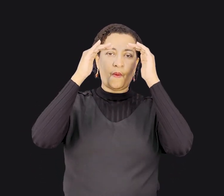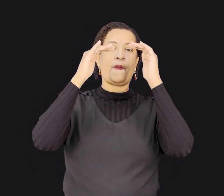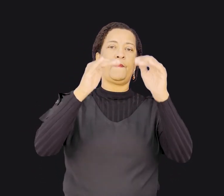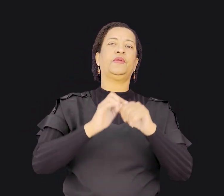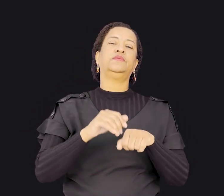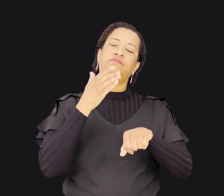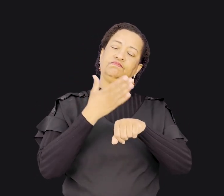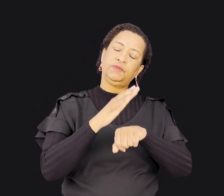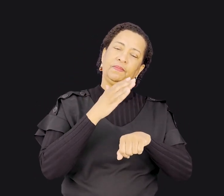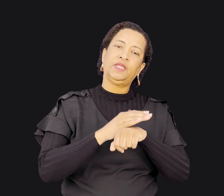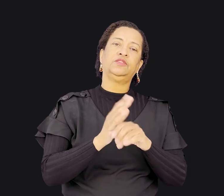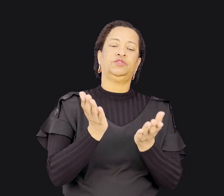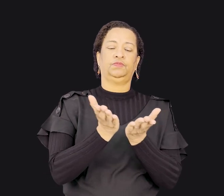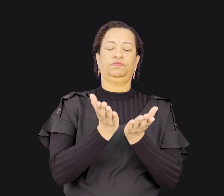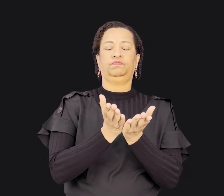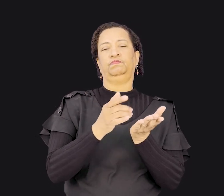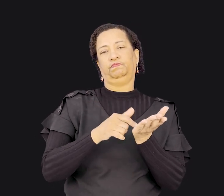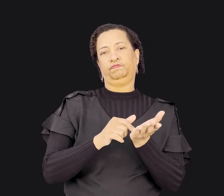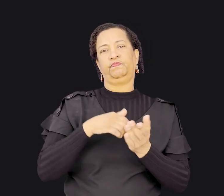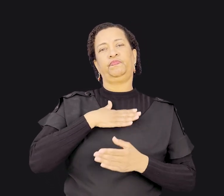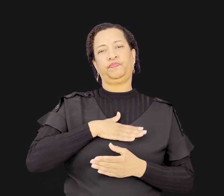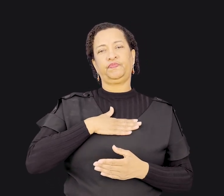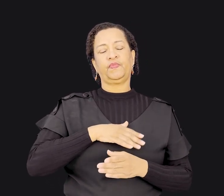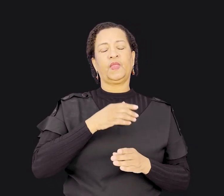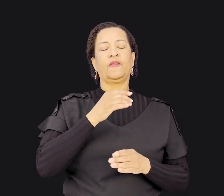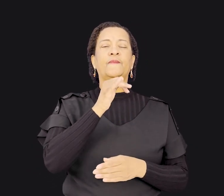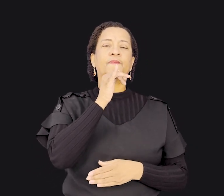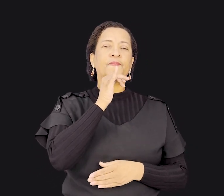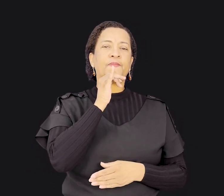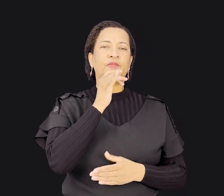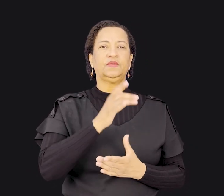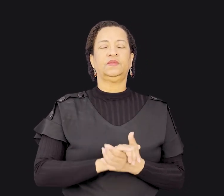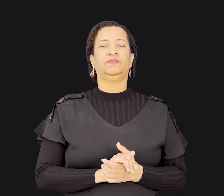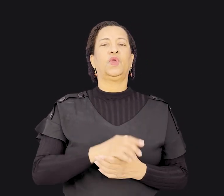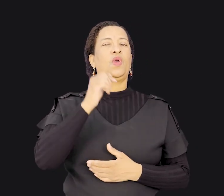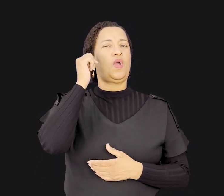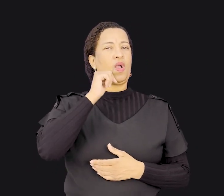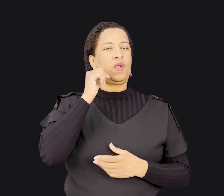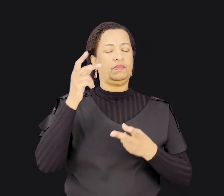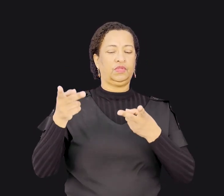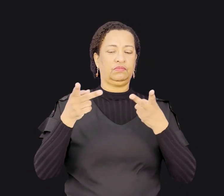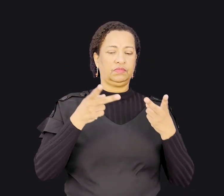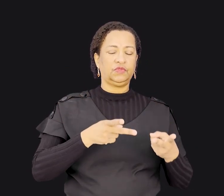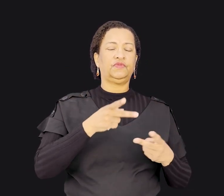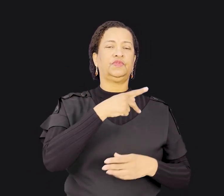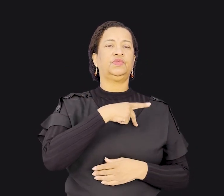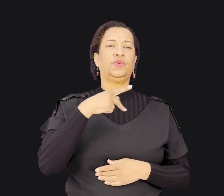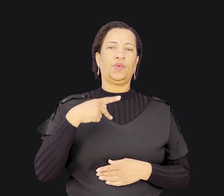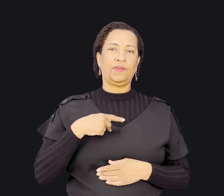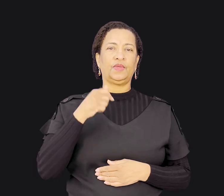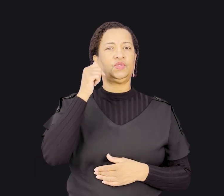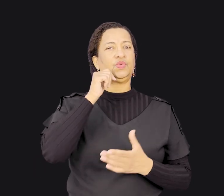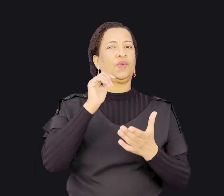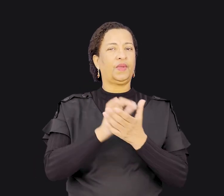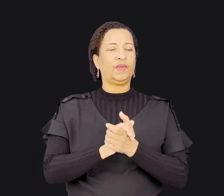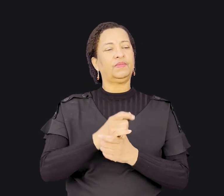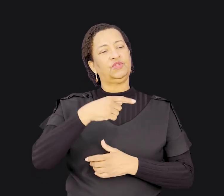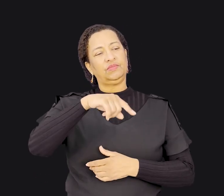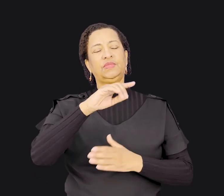sua vida. Gostaria de dar um exemplo. Uma mulher convidou um pastor e sua mulher para ir à sua casa e